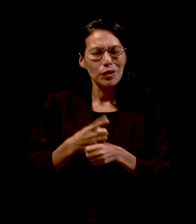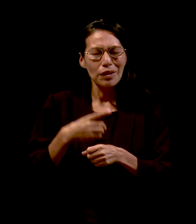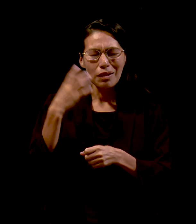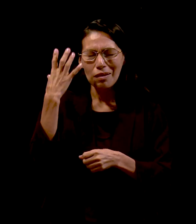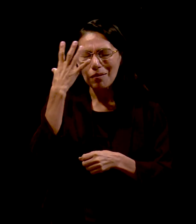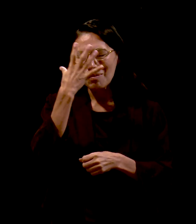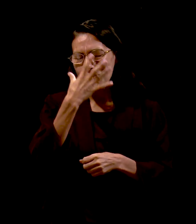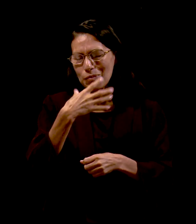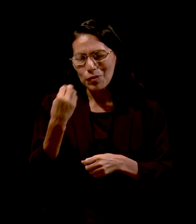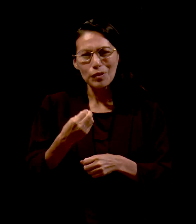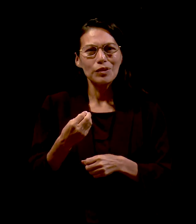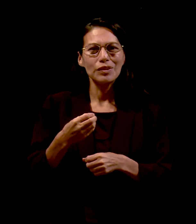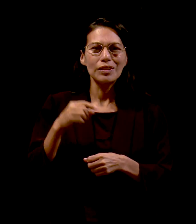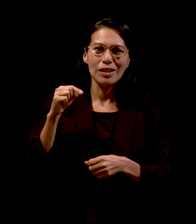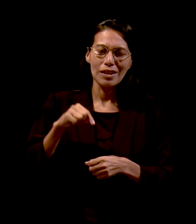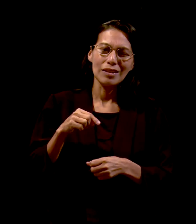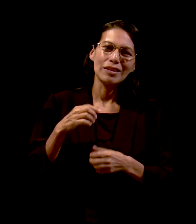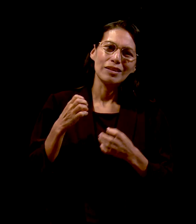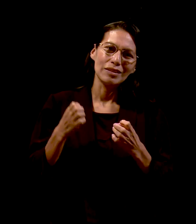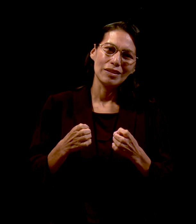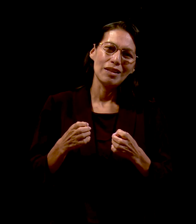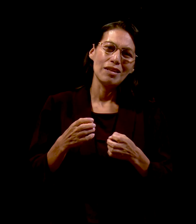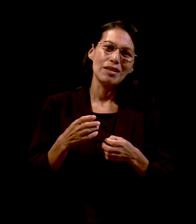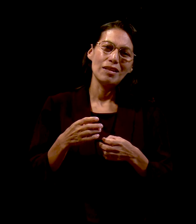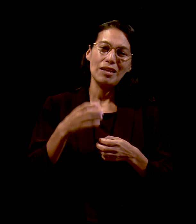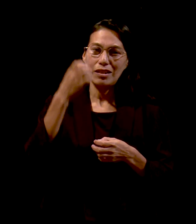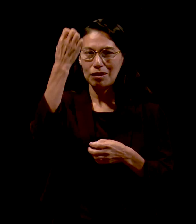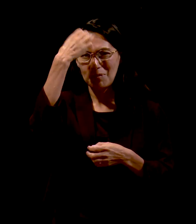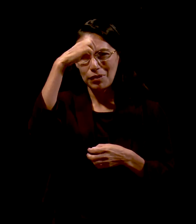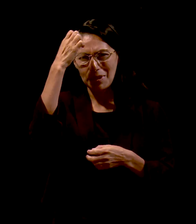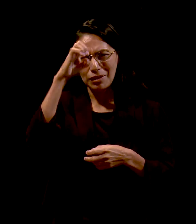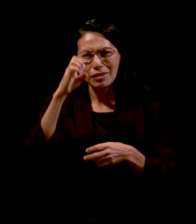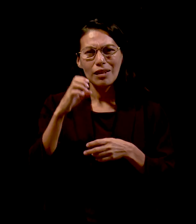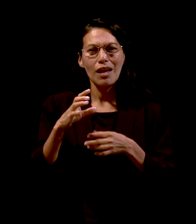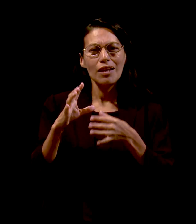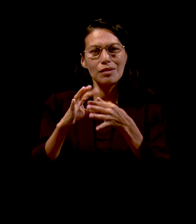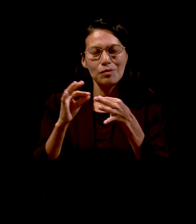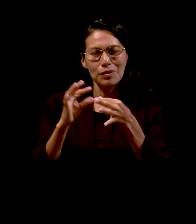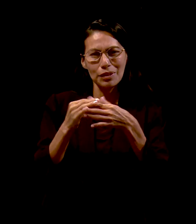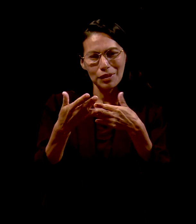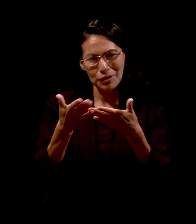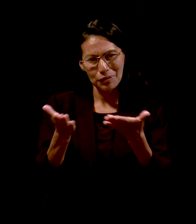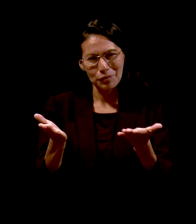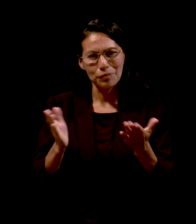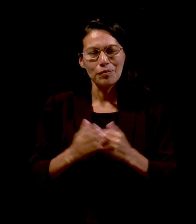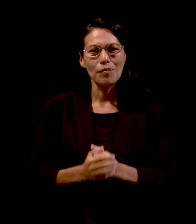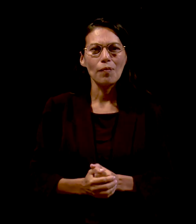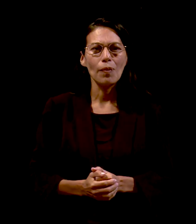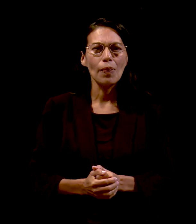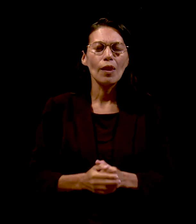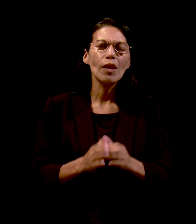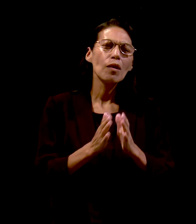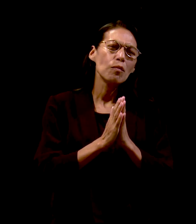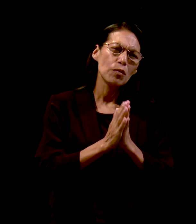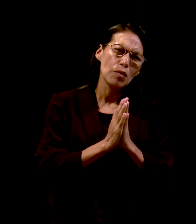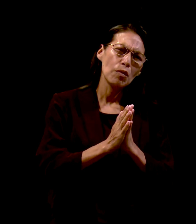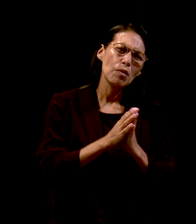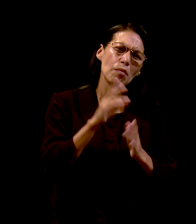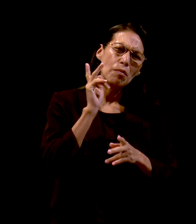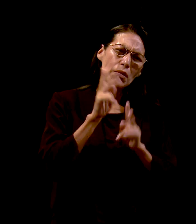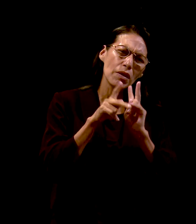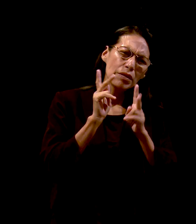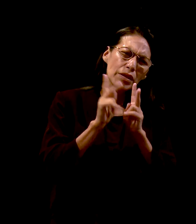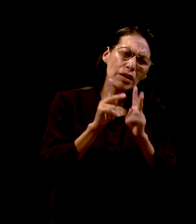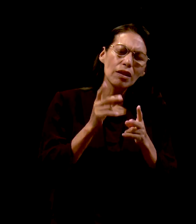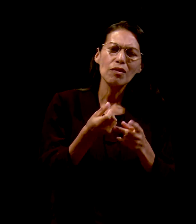sí es un privilegio y un placer poder estar con usted y compartir nuestra experiencia amén cuéntanos algo